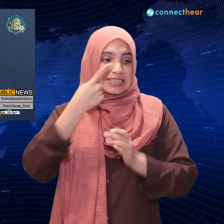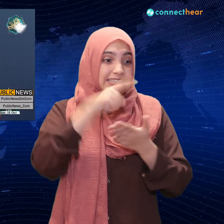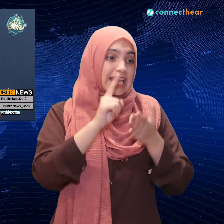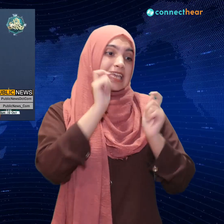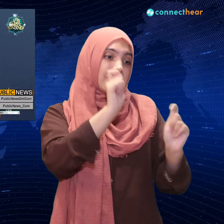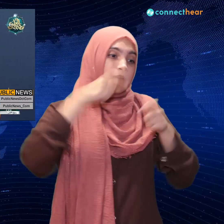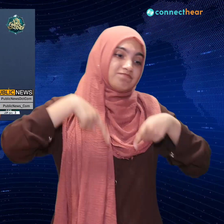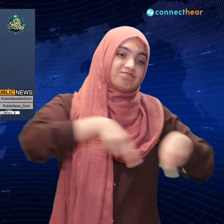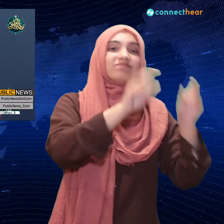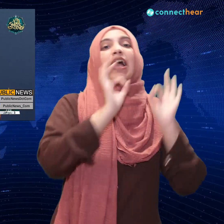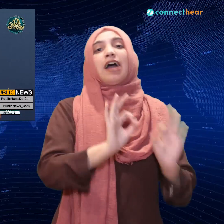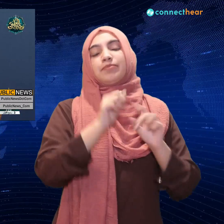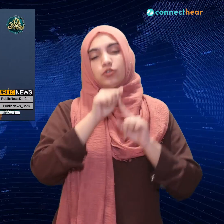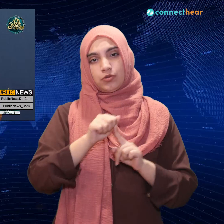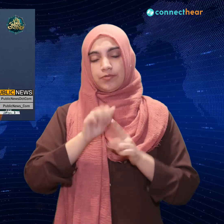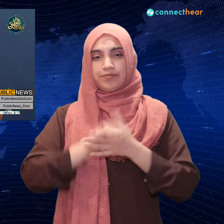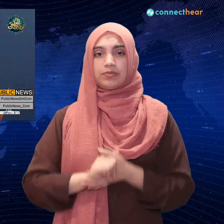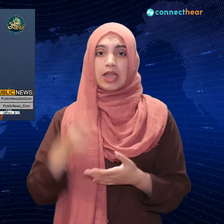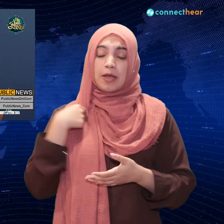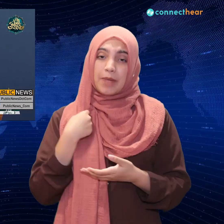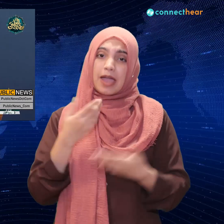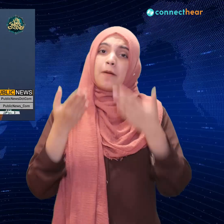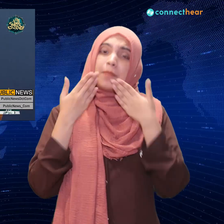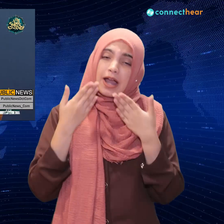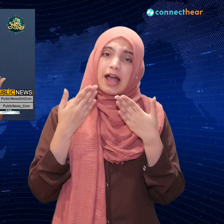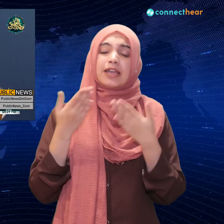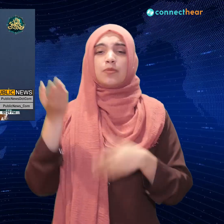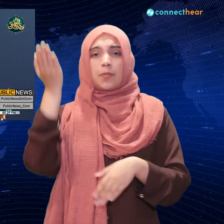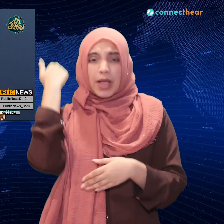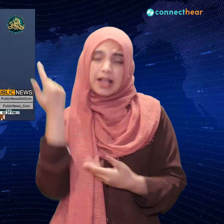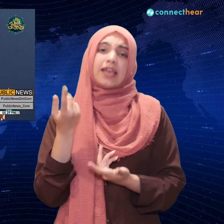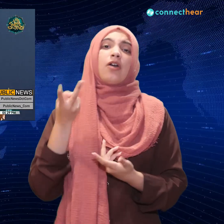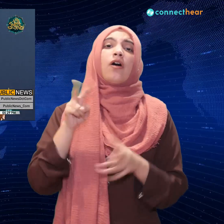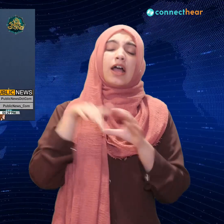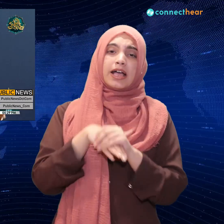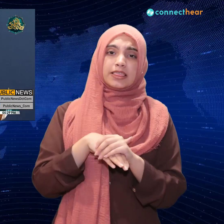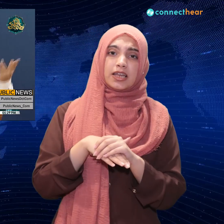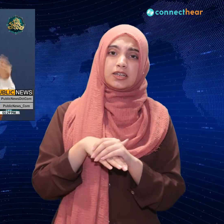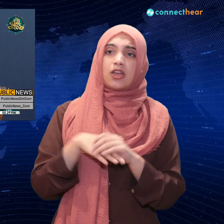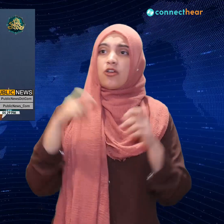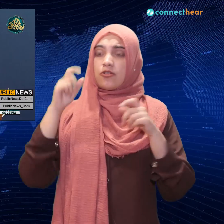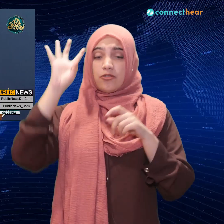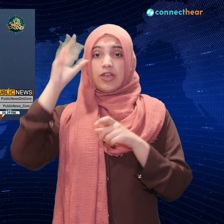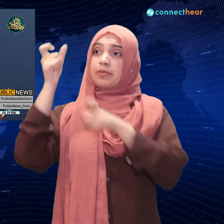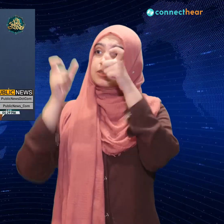ایجوکیشن تھا، HSN کالج میں گیا، جو ہمارے ہیروز تھے، رول ماڈلز تھے، وہ اور